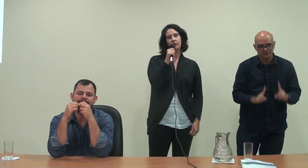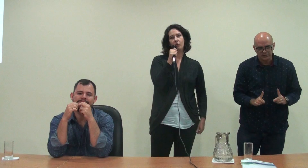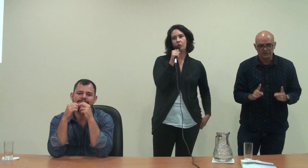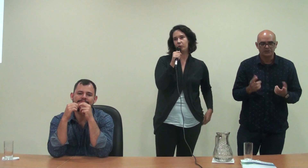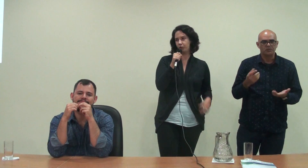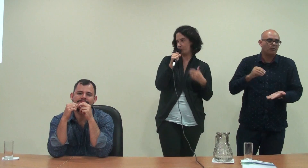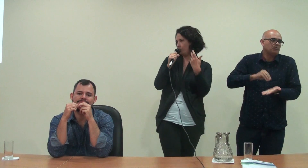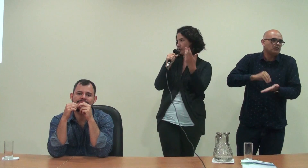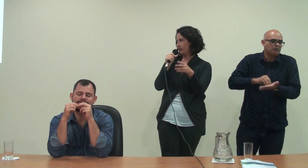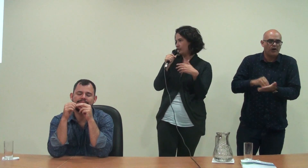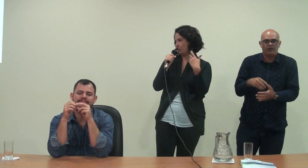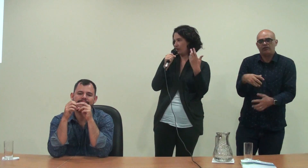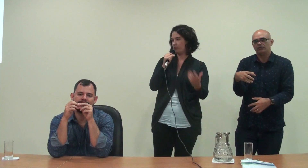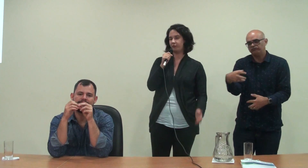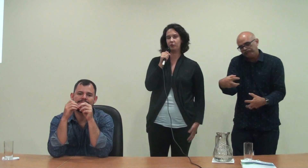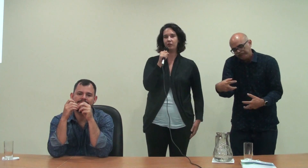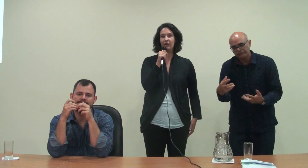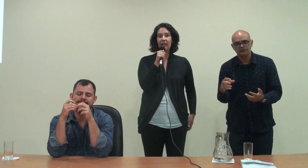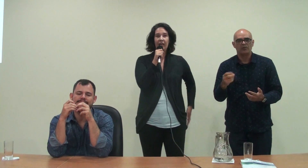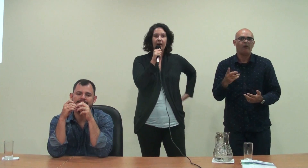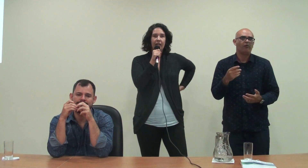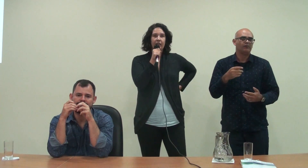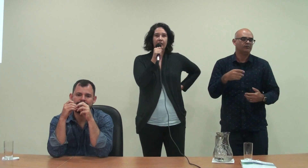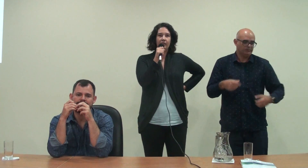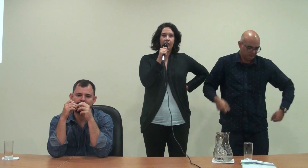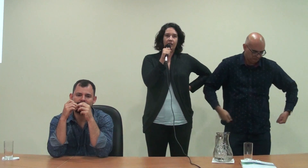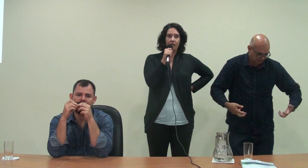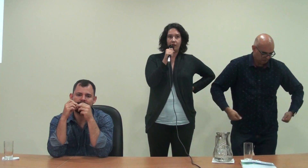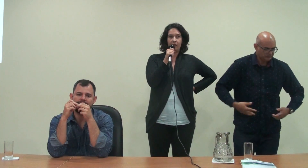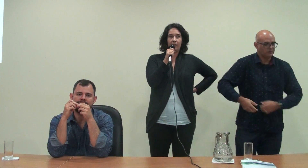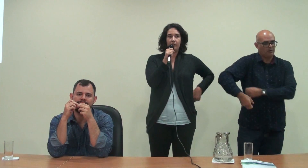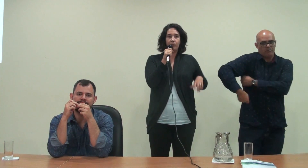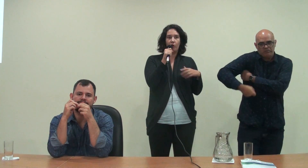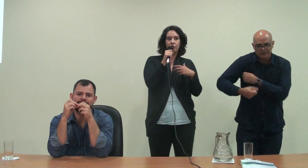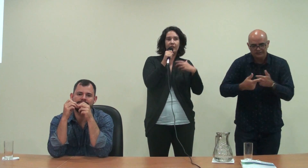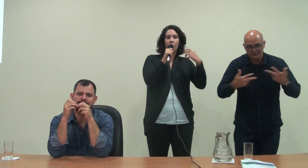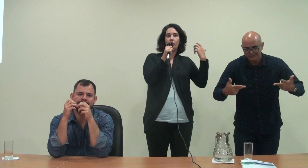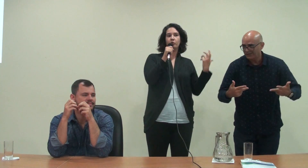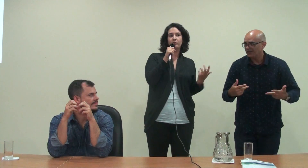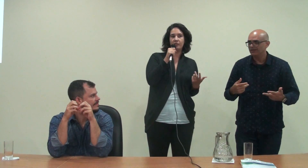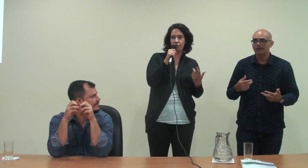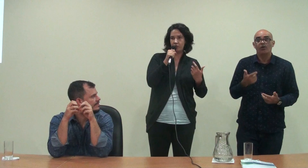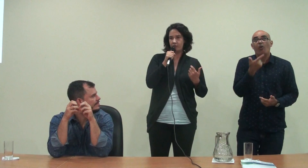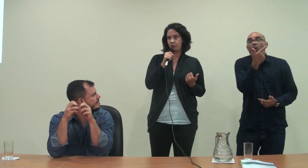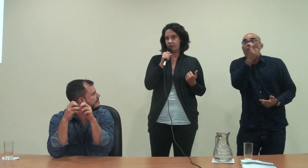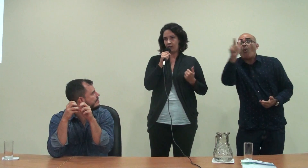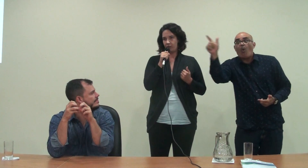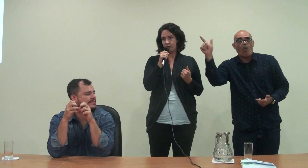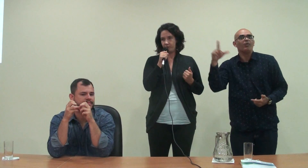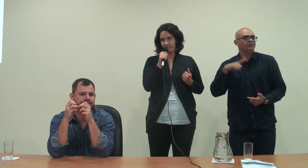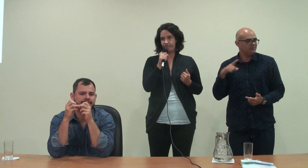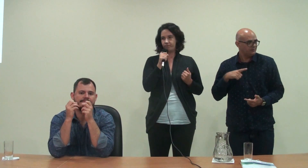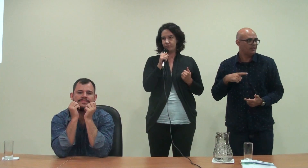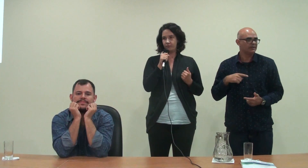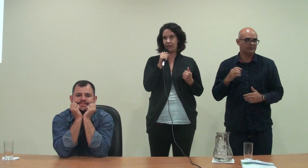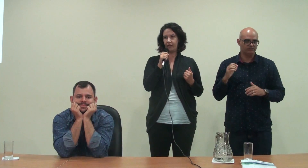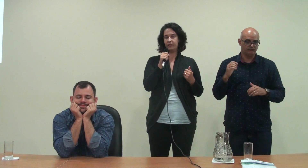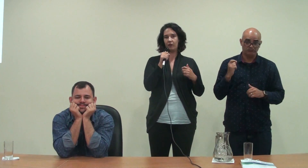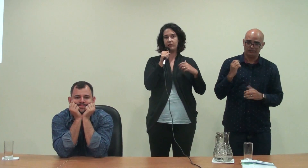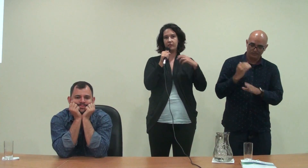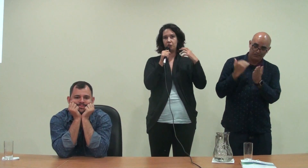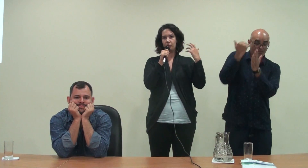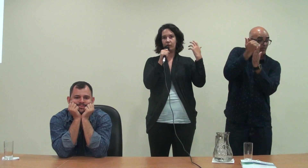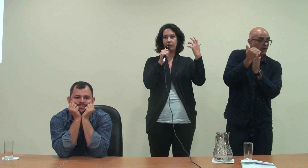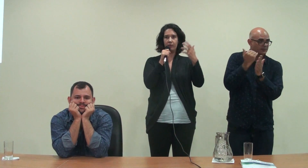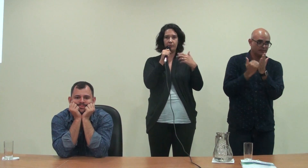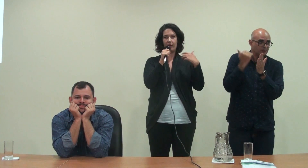né, ou motora, seja lá o que for, que ele pode ter outros sentidos aguçados, né?